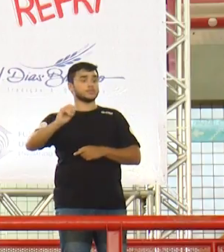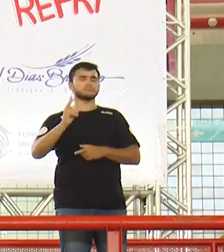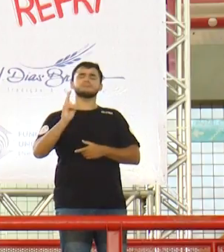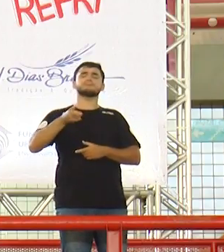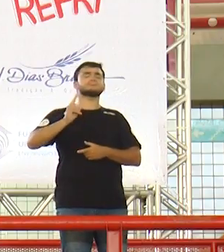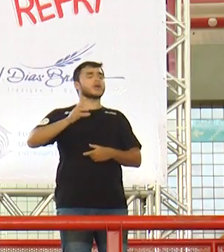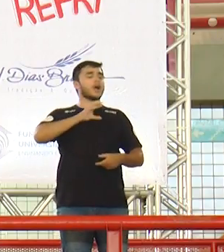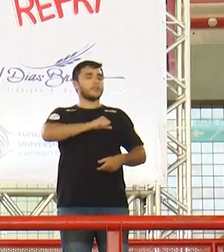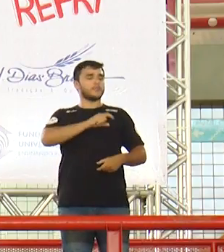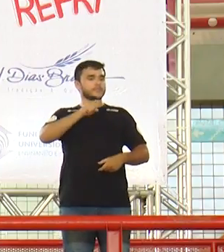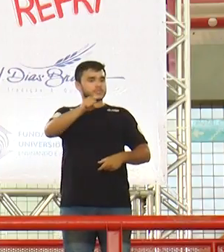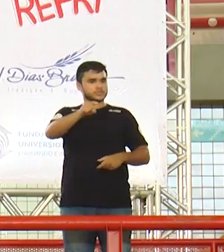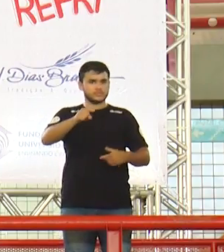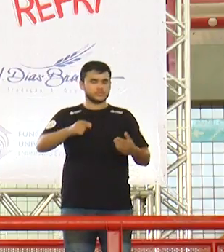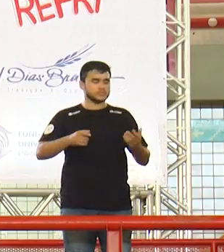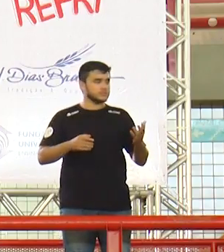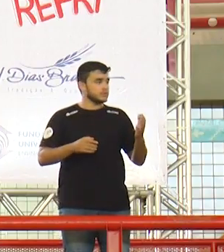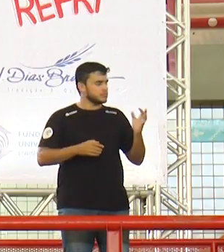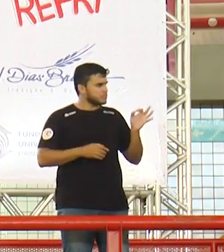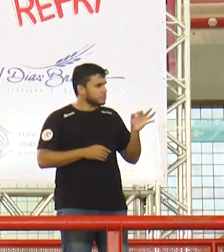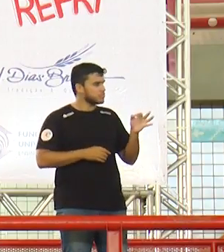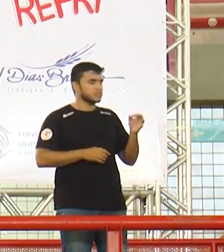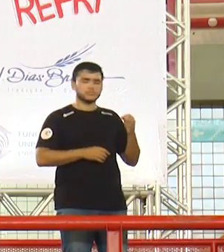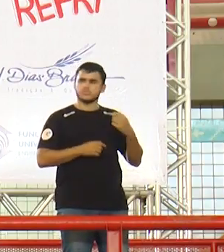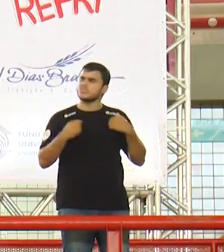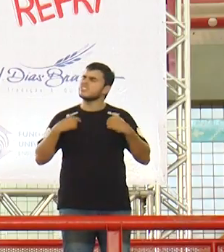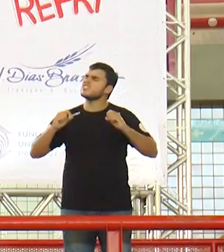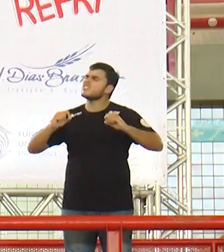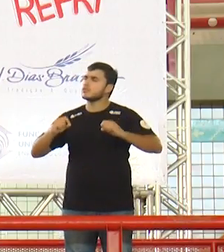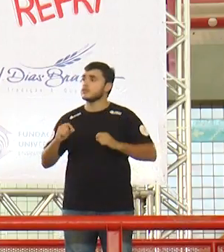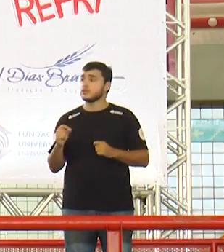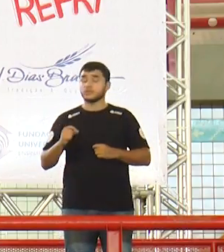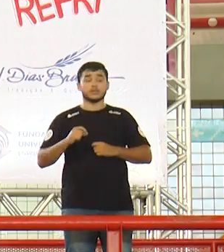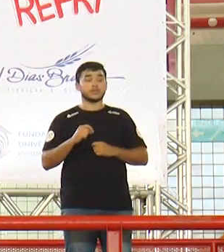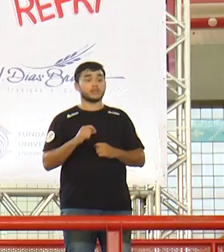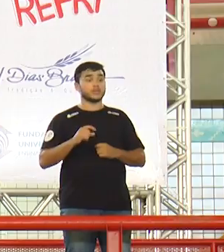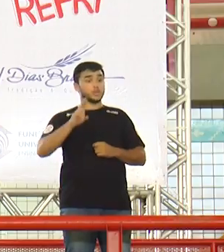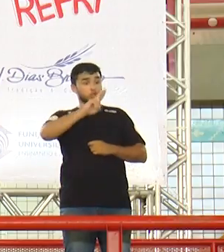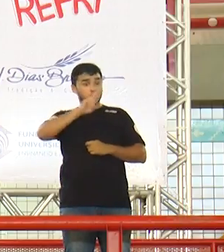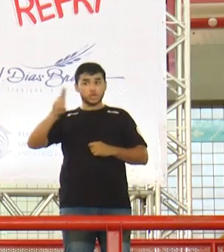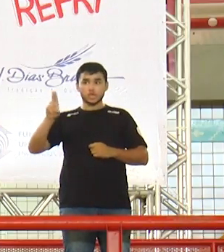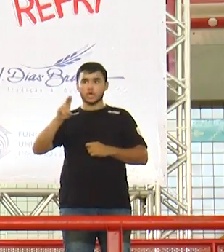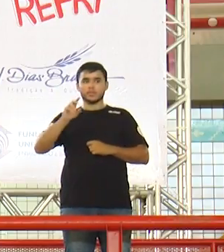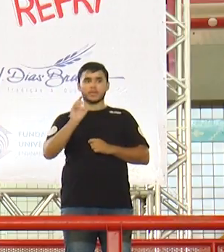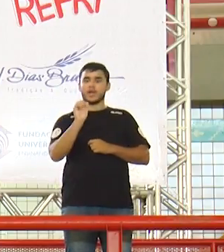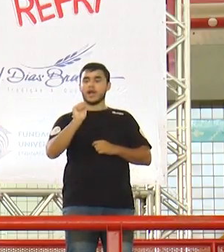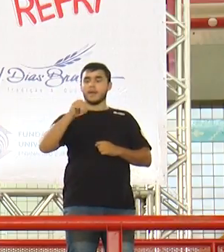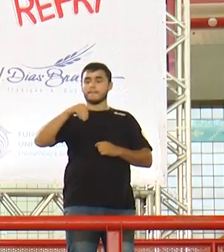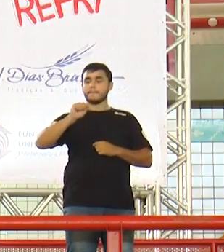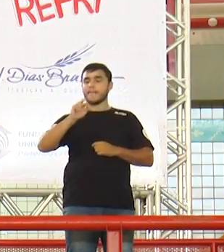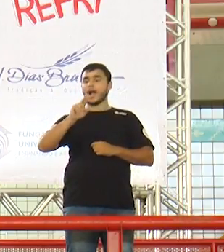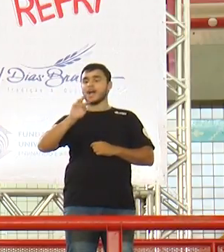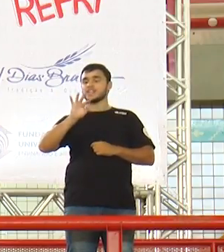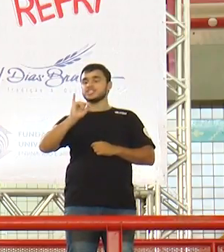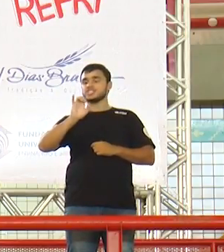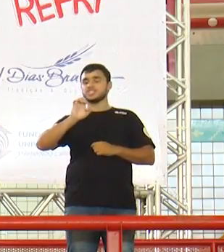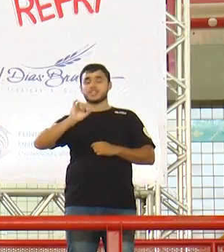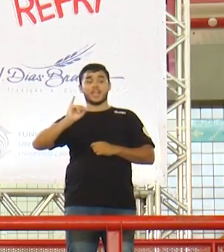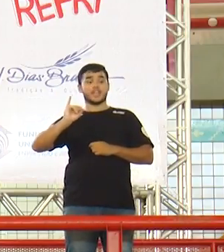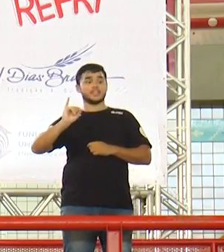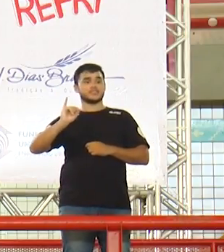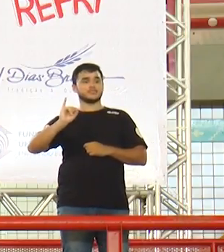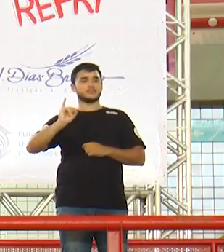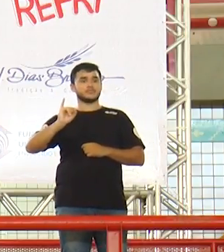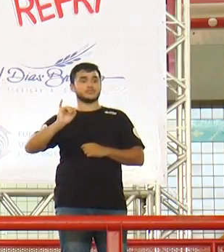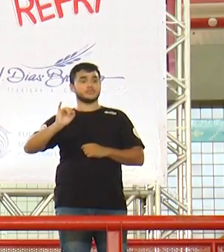Amar-te-ei eternamente. E o que é isso? É uma mesóclise. Aí se pergunta, o que é mesóclise? Aí